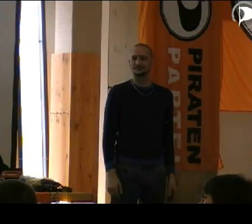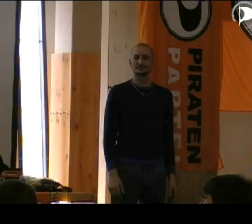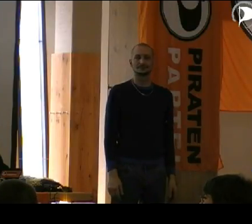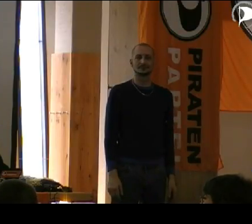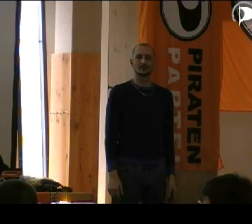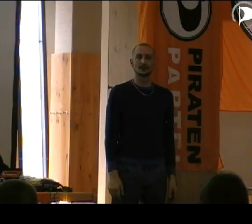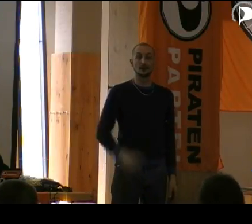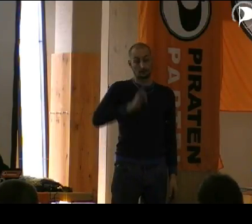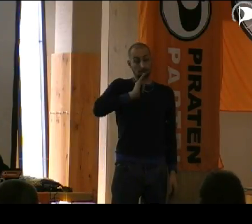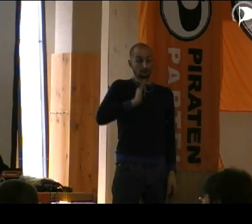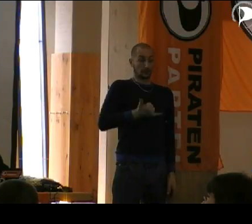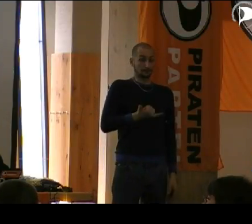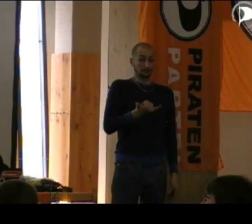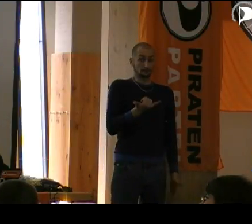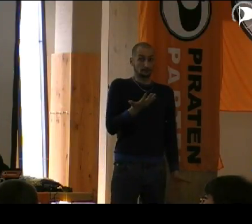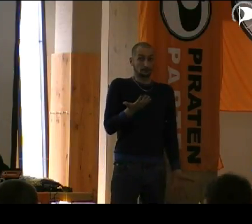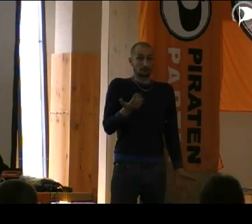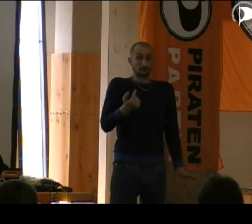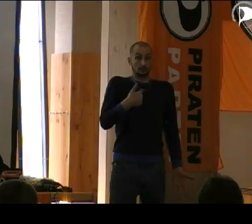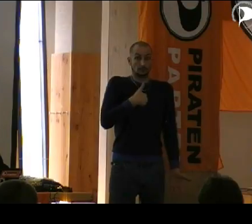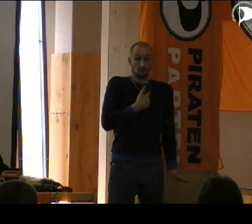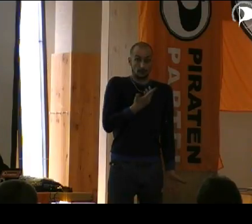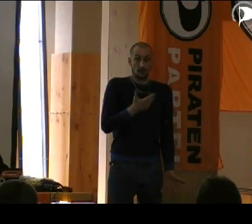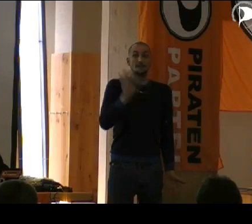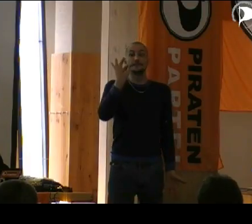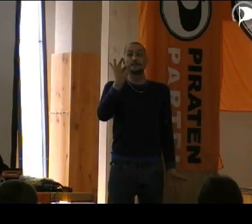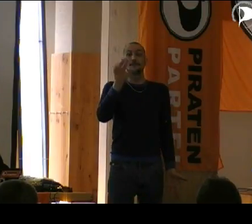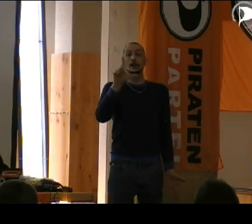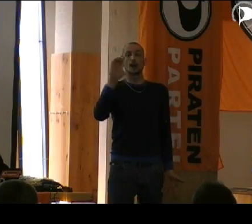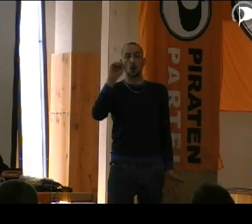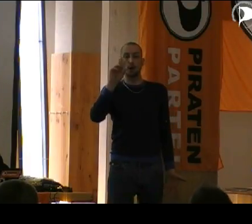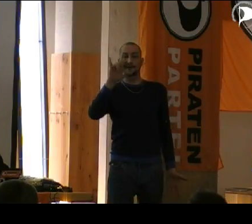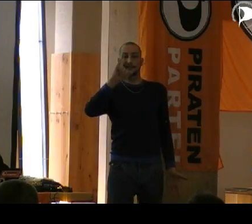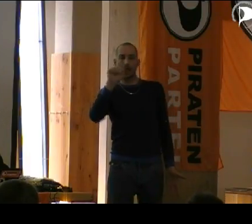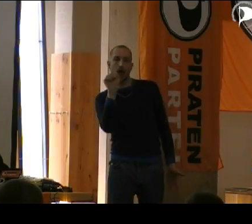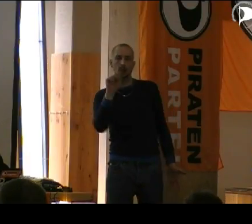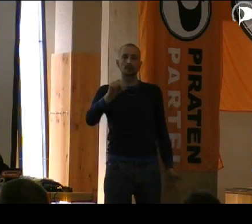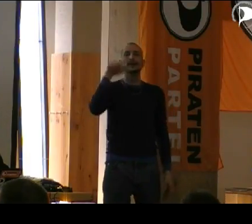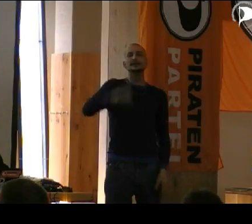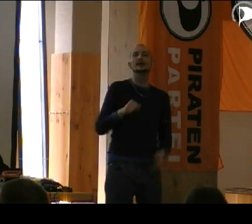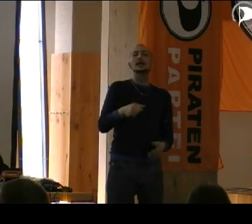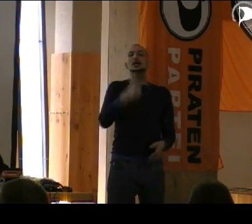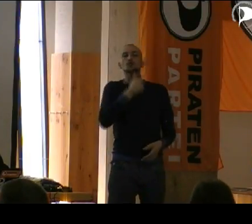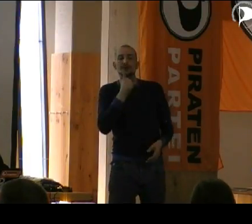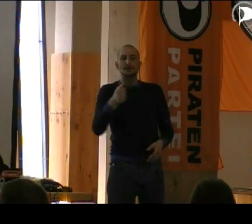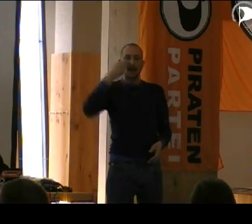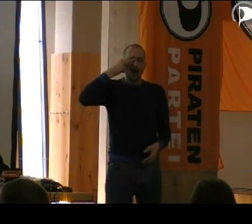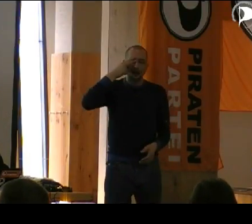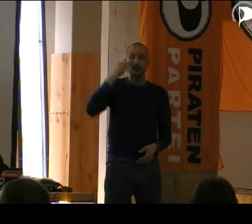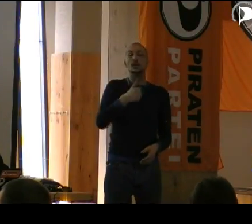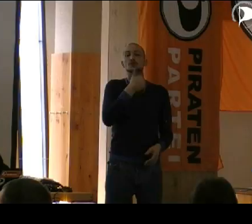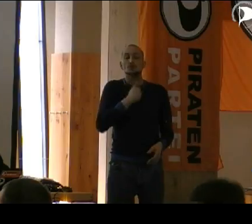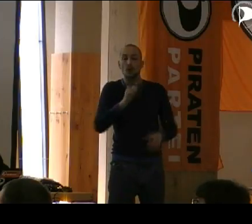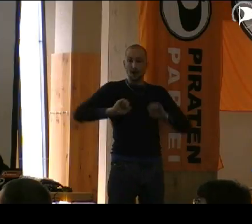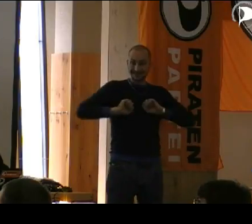ja ich bin schon pastor sieg der jungen piraten der jugendorganisation und